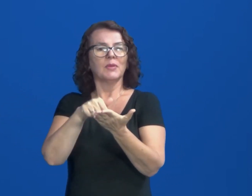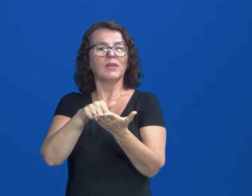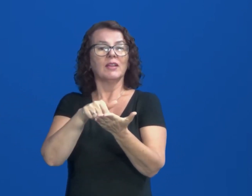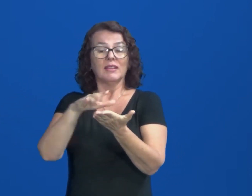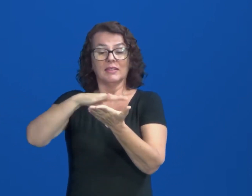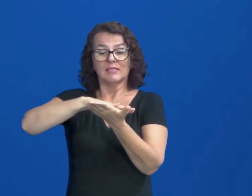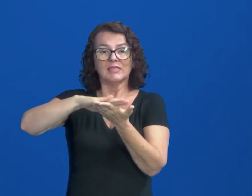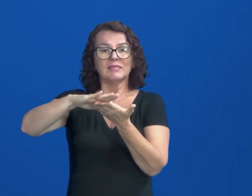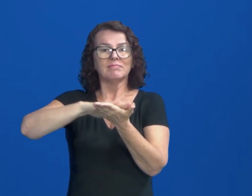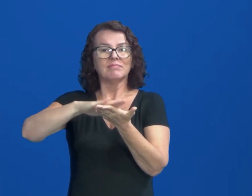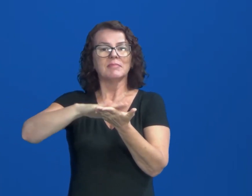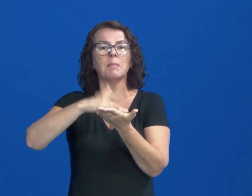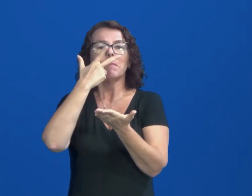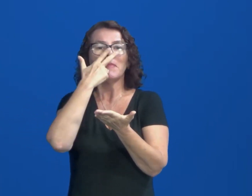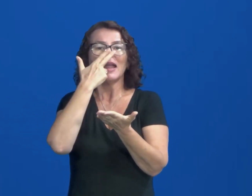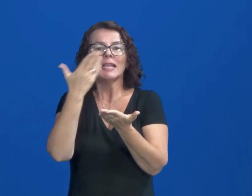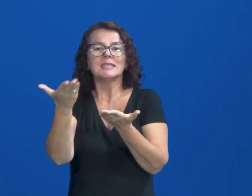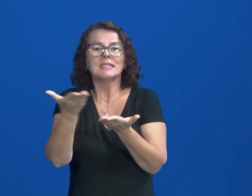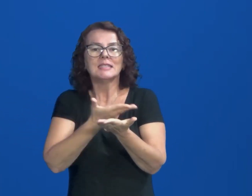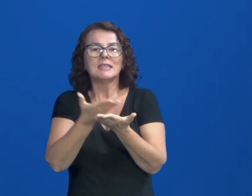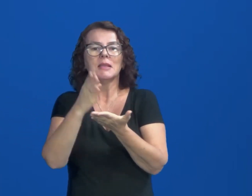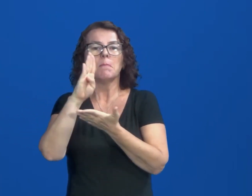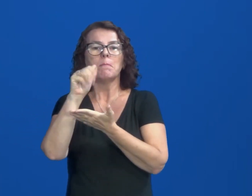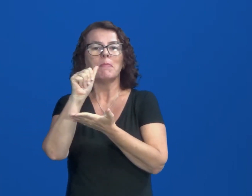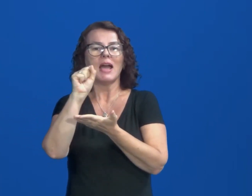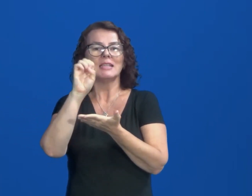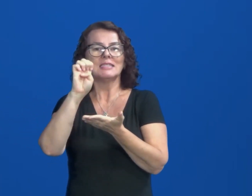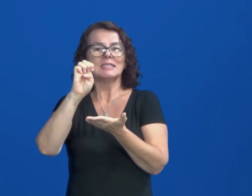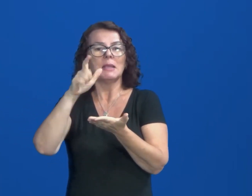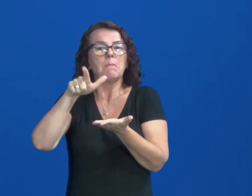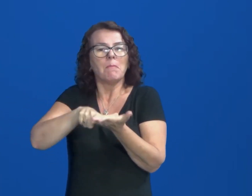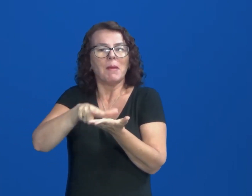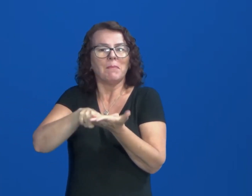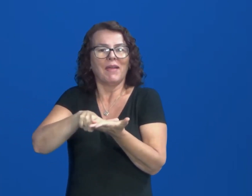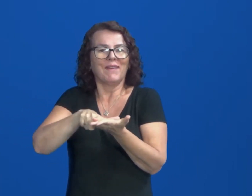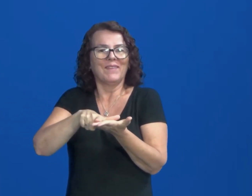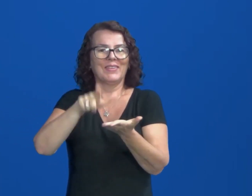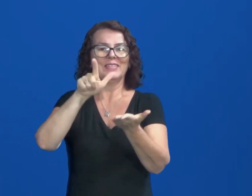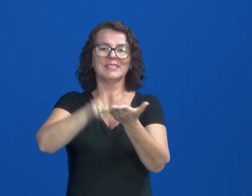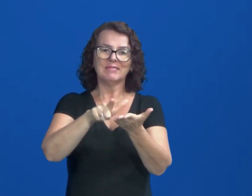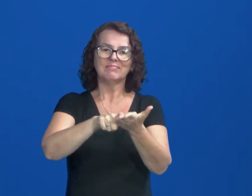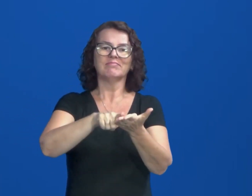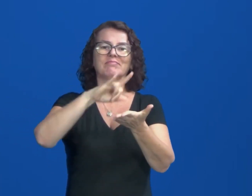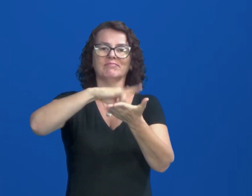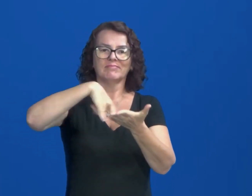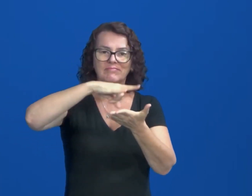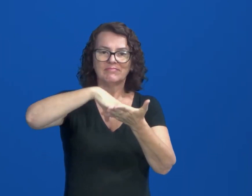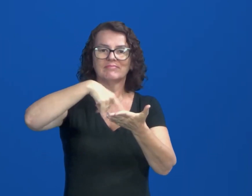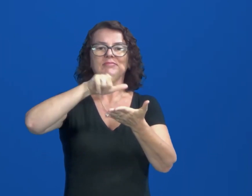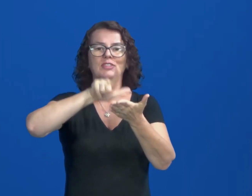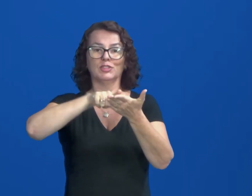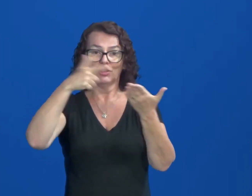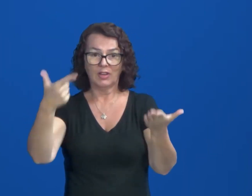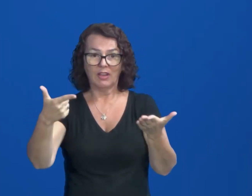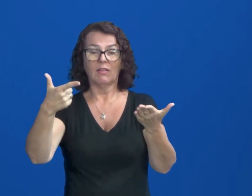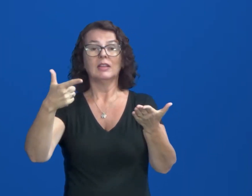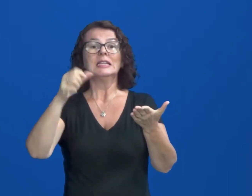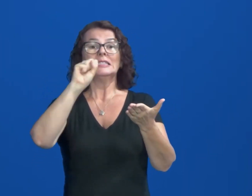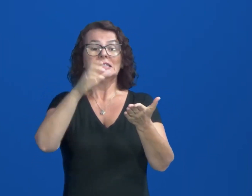base para papel, para documento, para jornal. Se nós colocarmos essa configuração de mão na vertical,